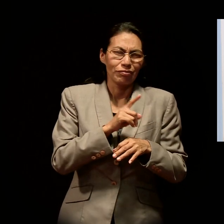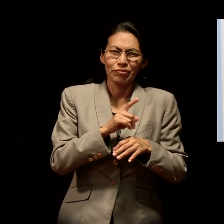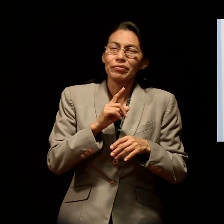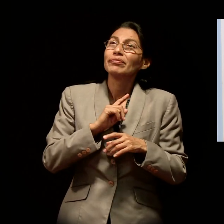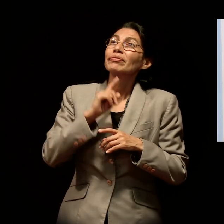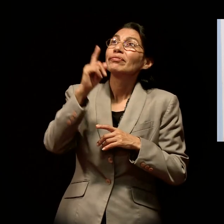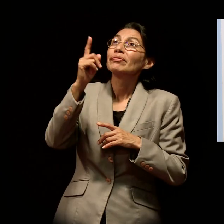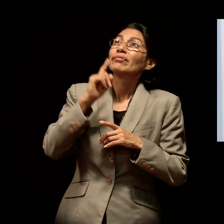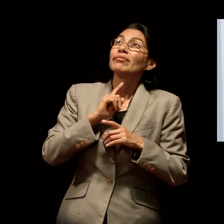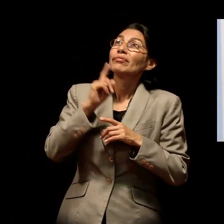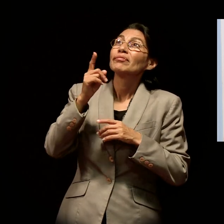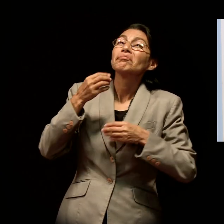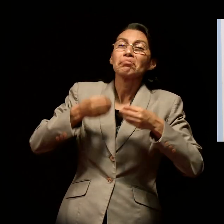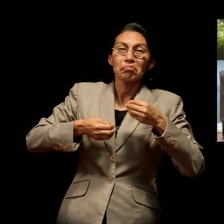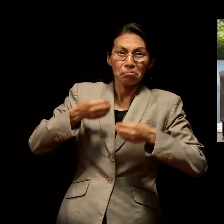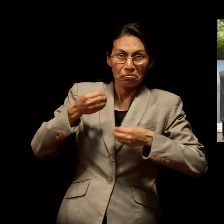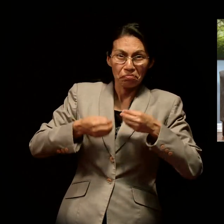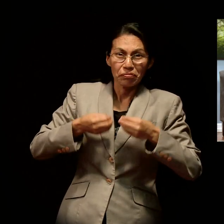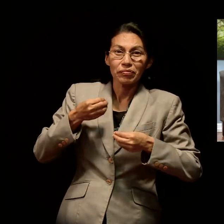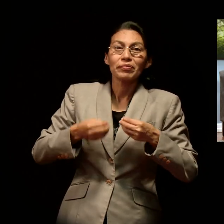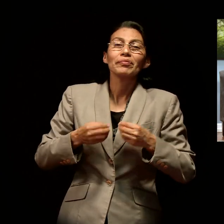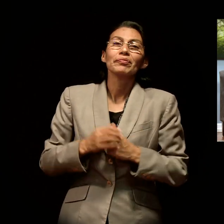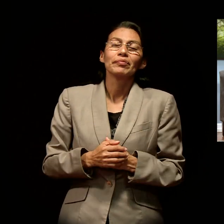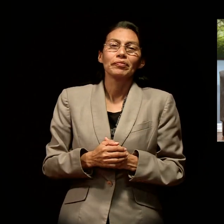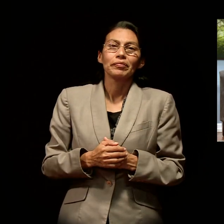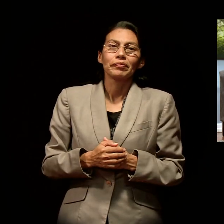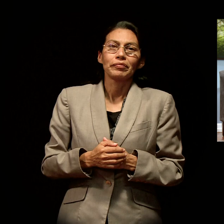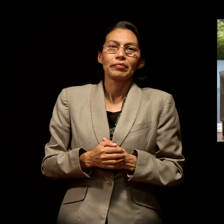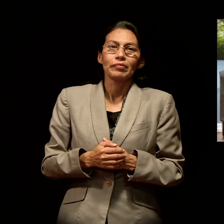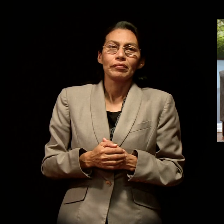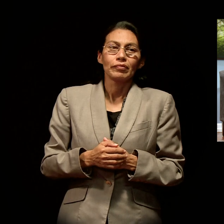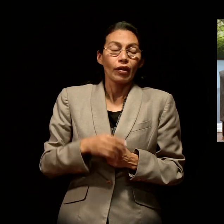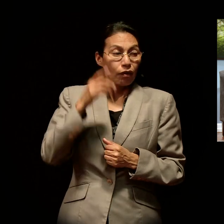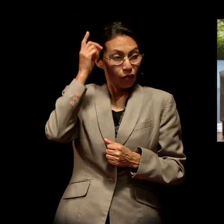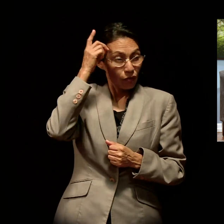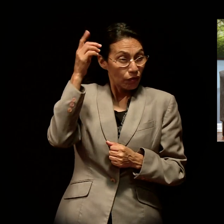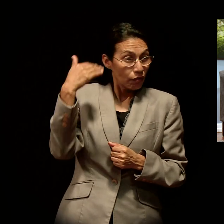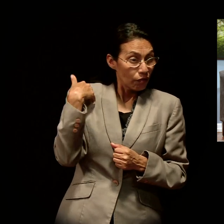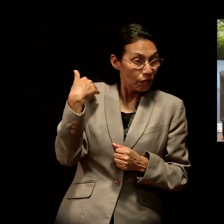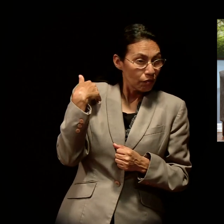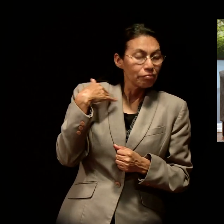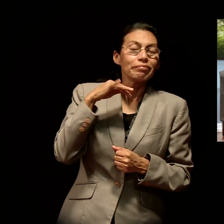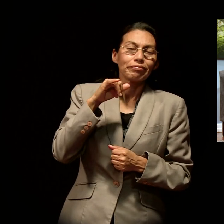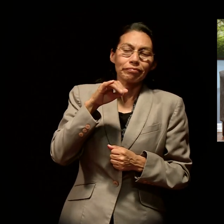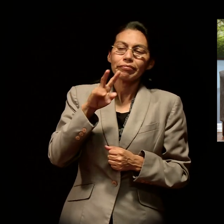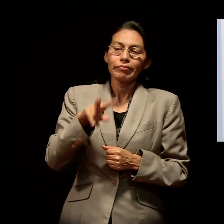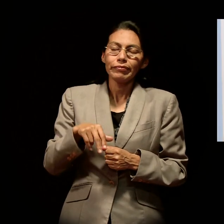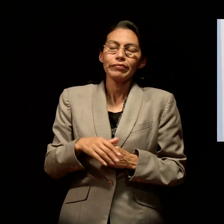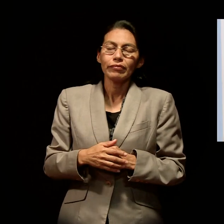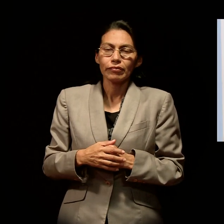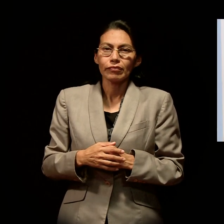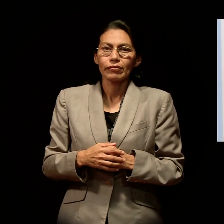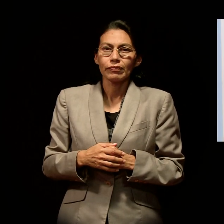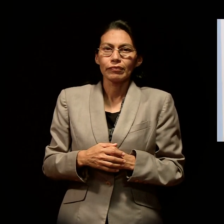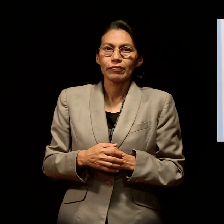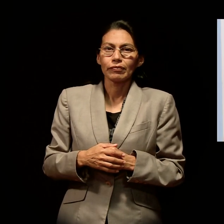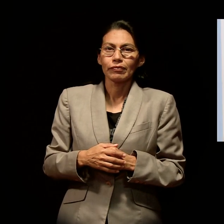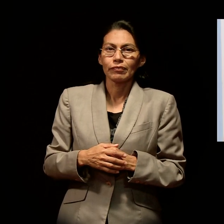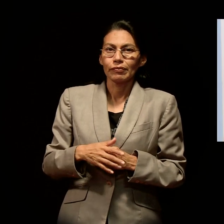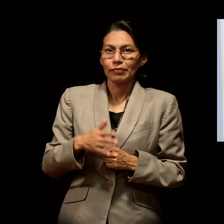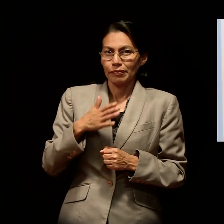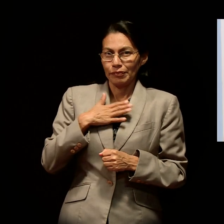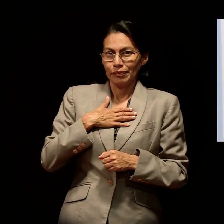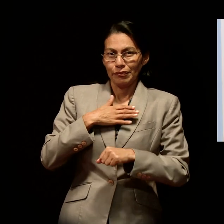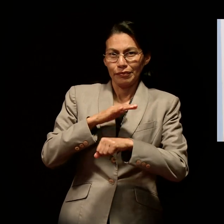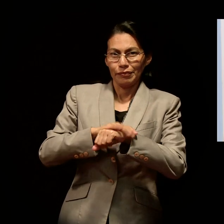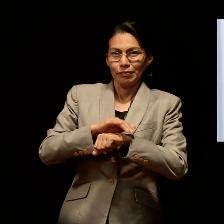es un compromiso directo con el señor es un llamado directo de Dios verdad Así es entonces tengo